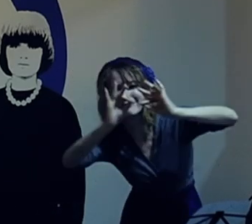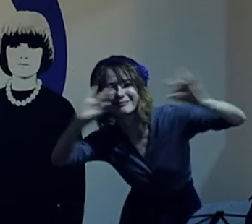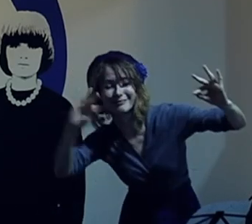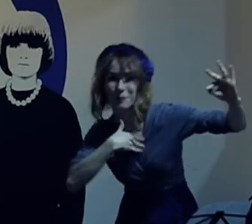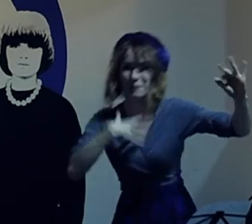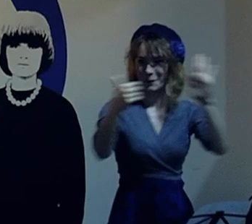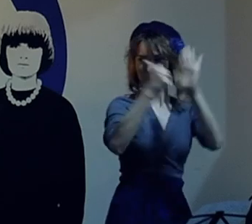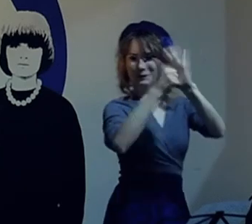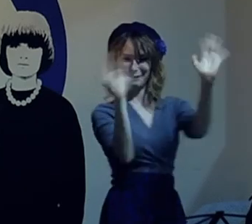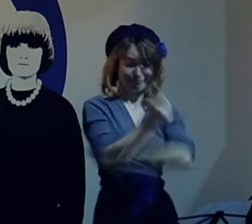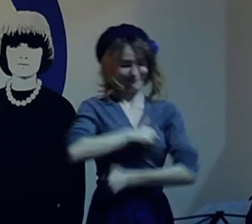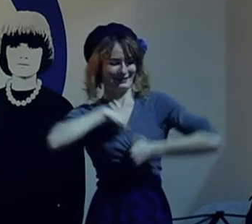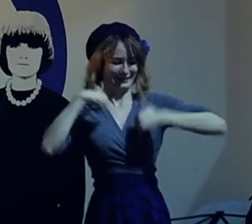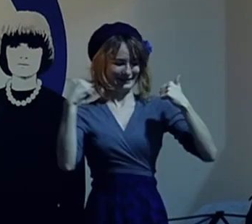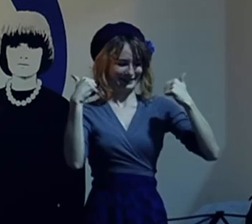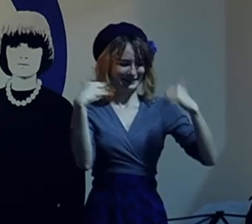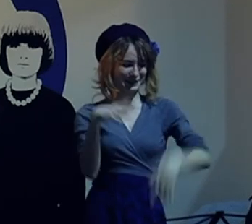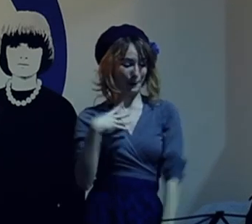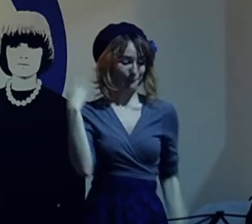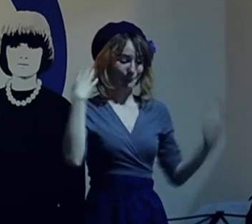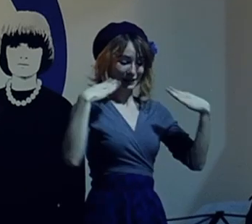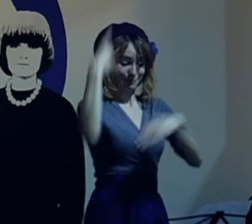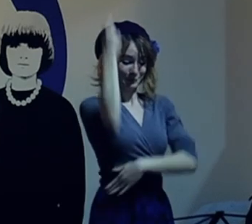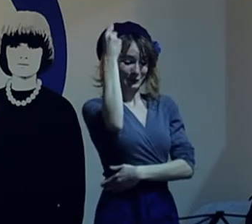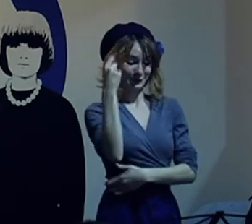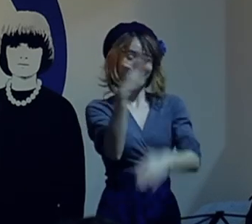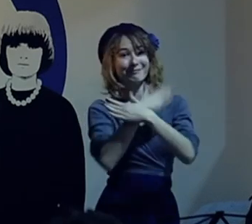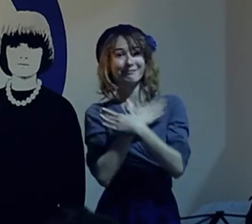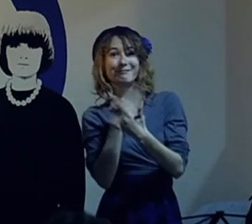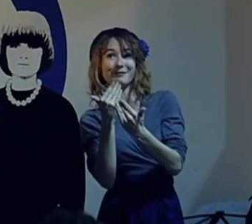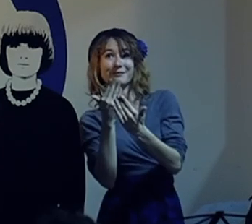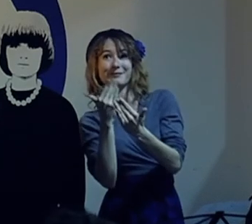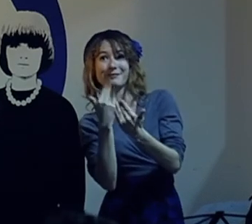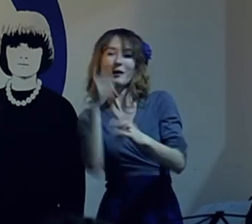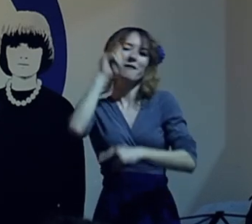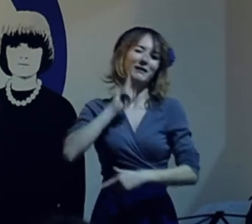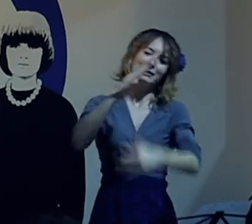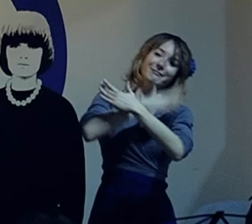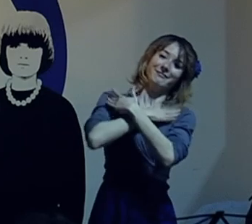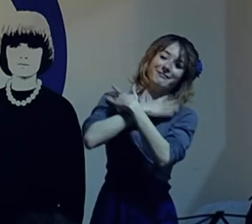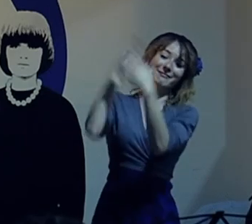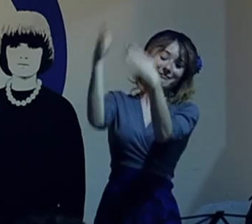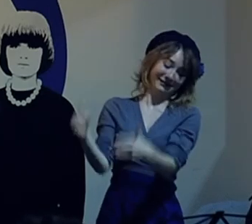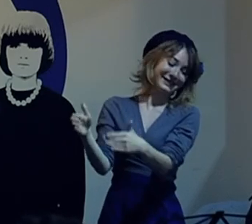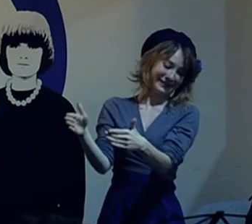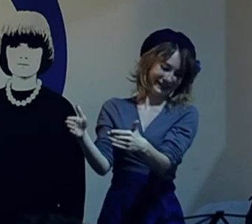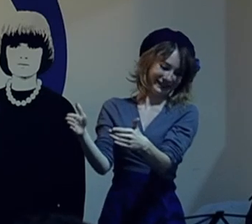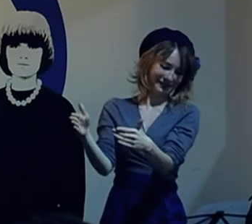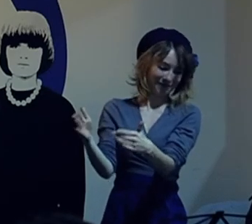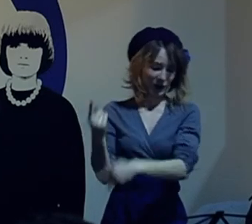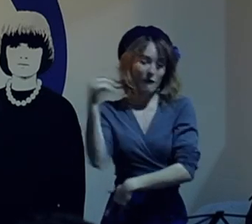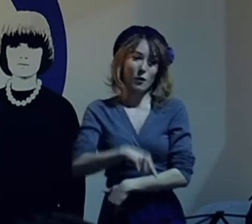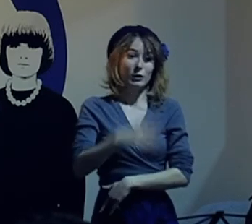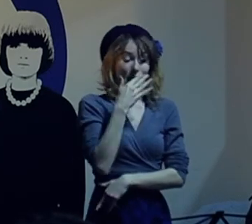histoires où je serai le héros. Ouais, Martine attend le